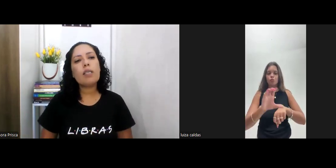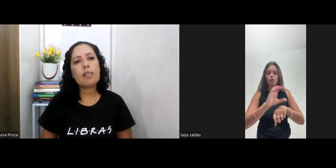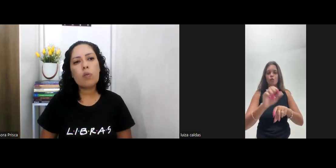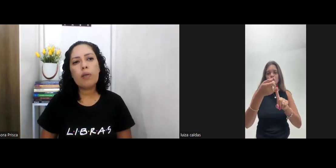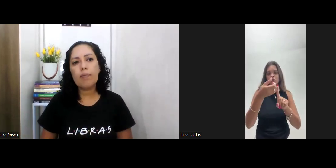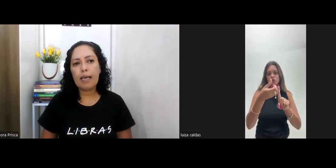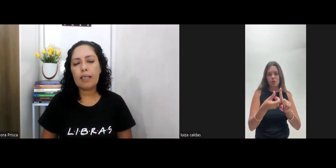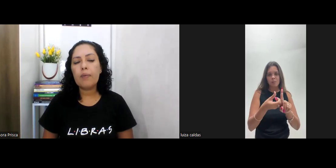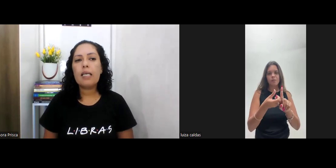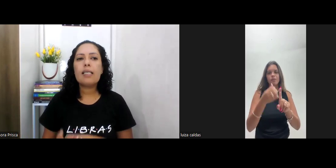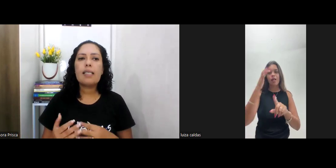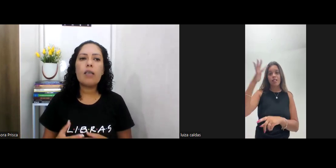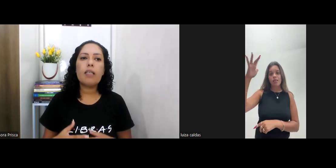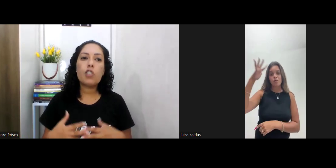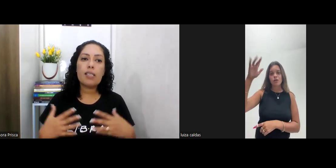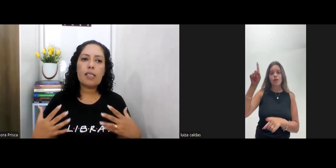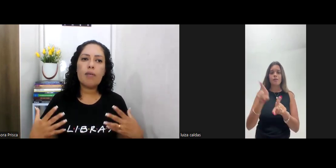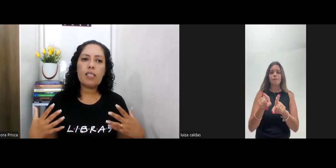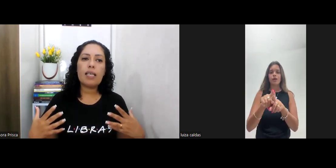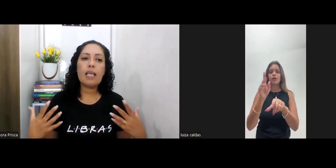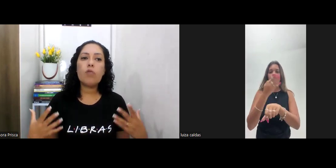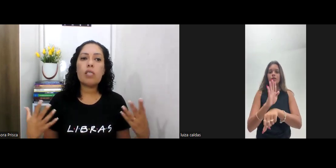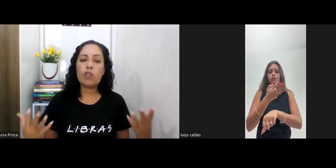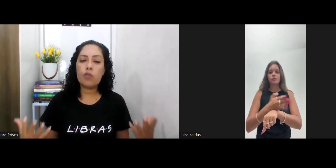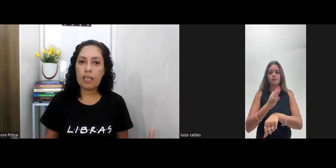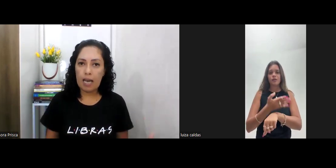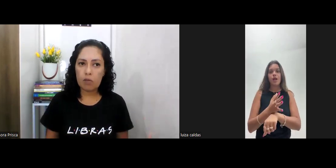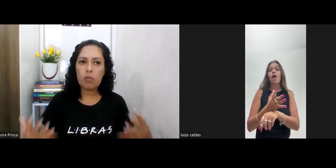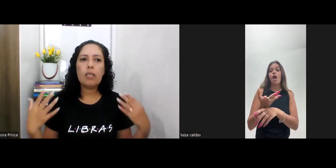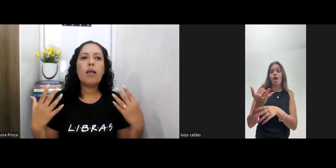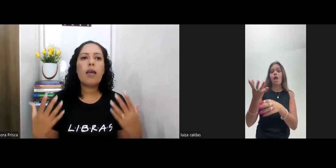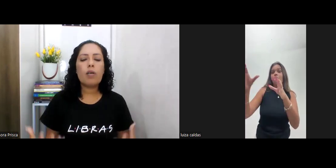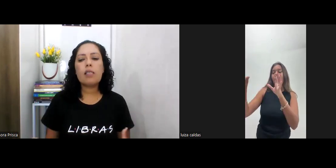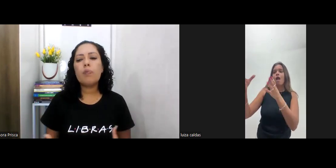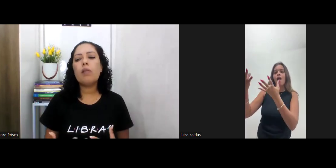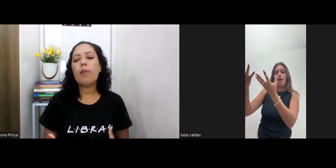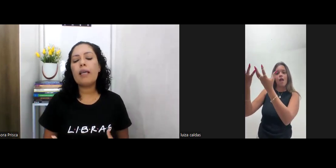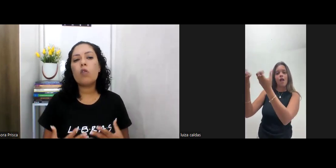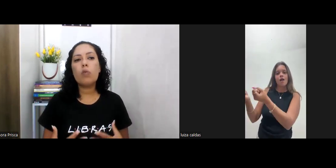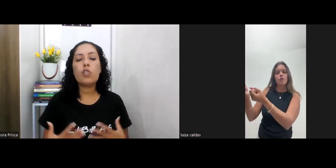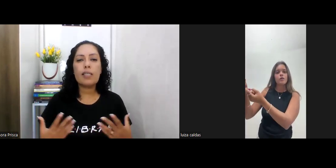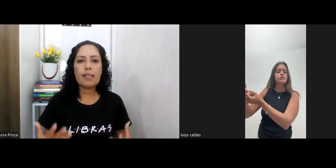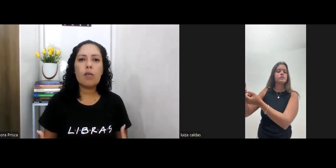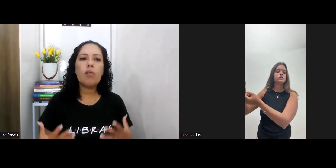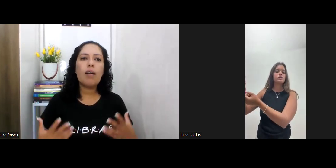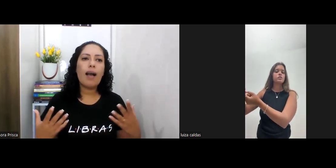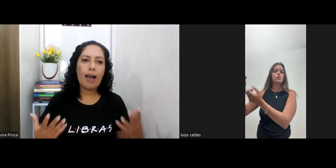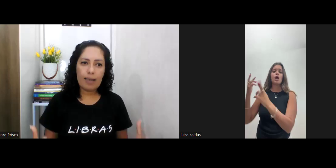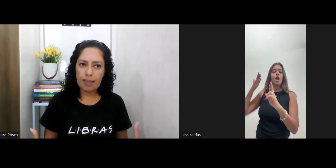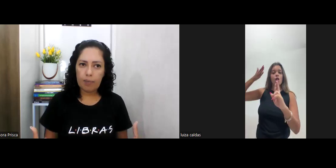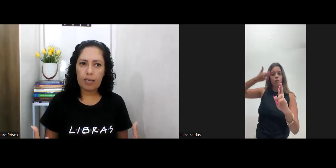é reconhecido pelo MEC. Sai uma extensão, você recebe um certificado reconhecido pelo MEC como